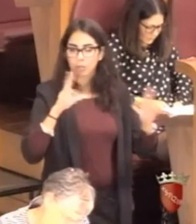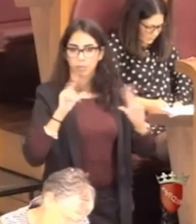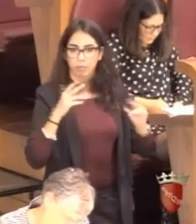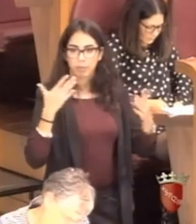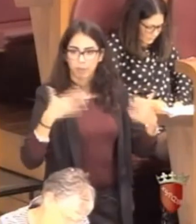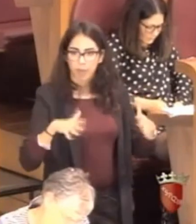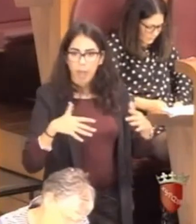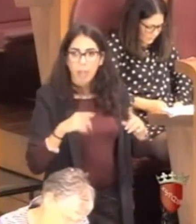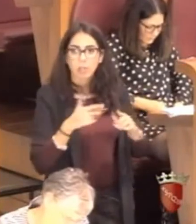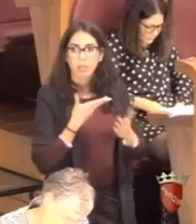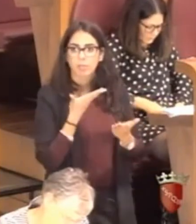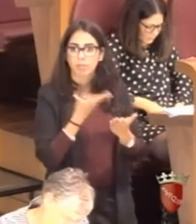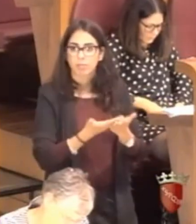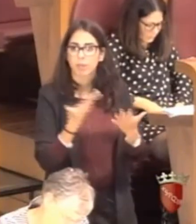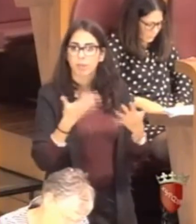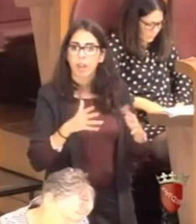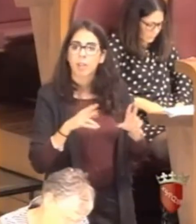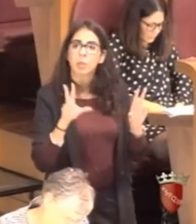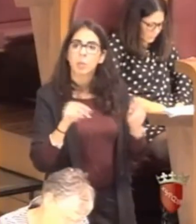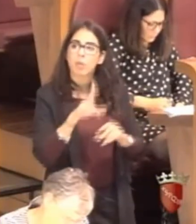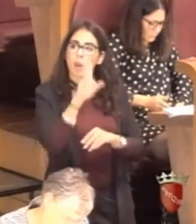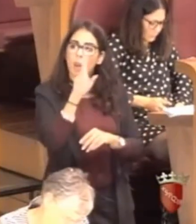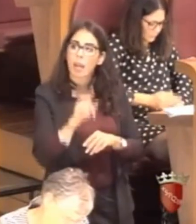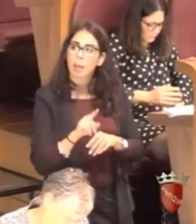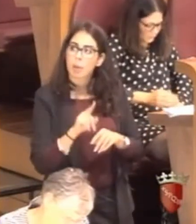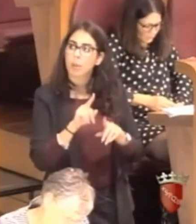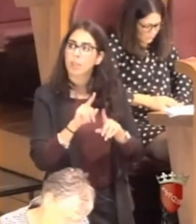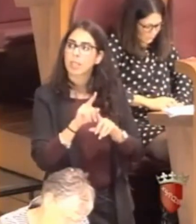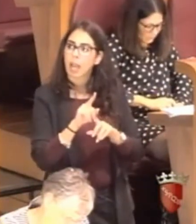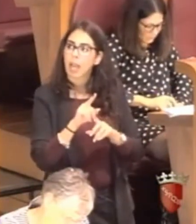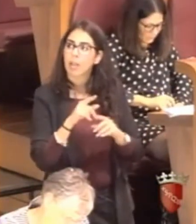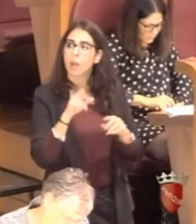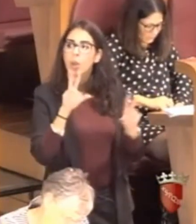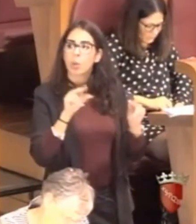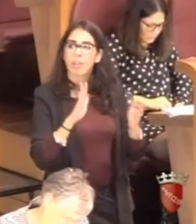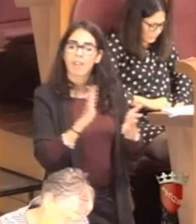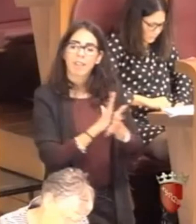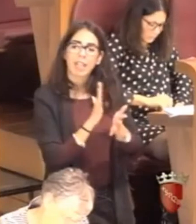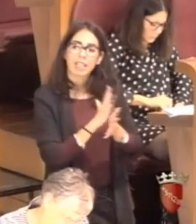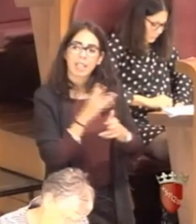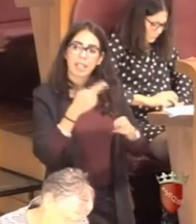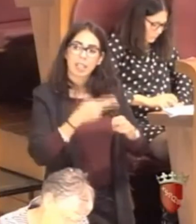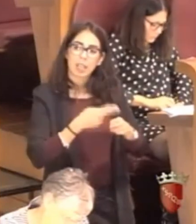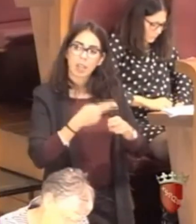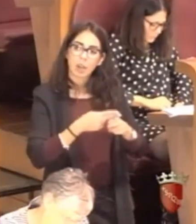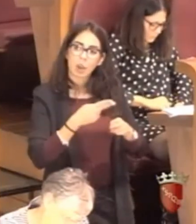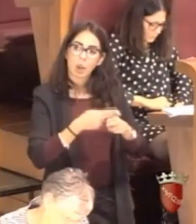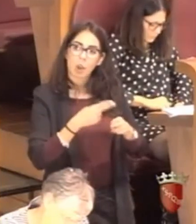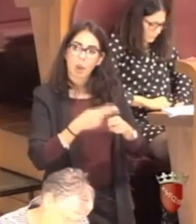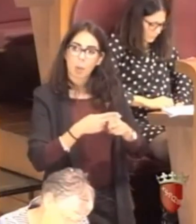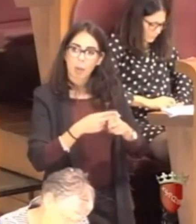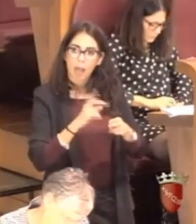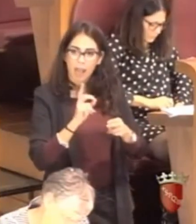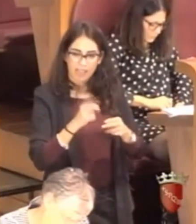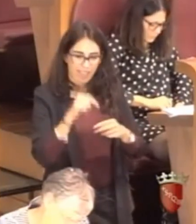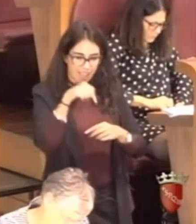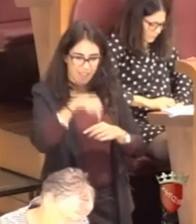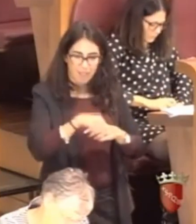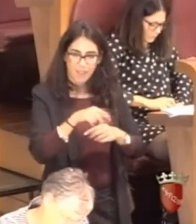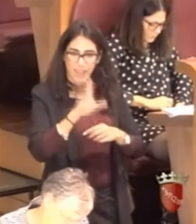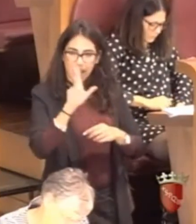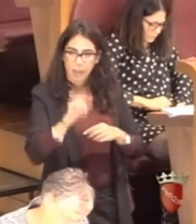presentato il nuovo Capodanno, la nuova festa di Roma che si svilupperà insomma a questo Capodanno, e il